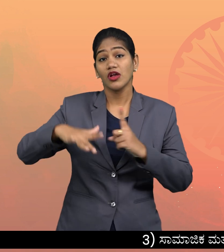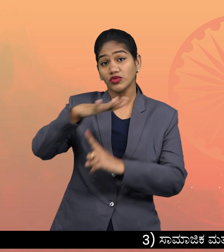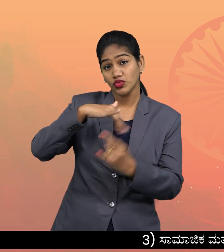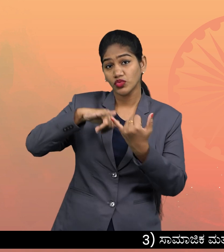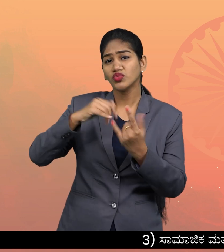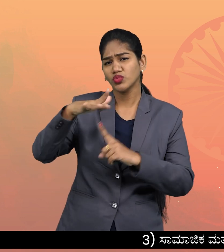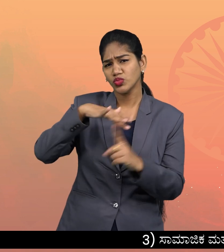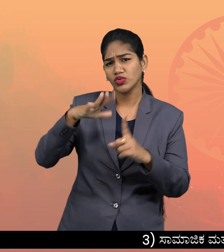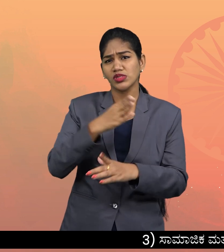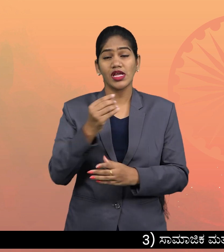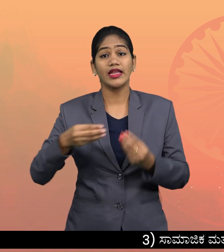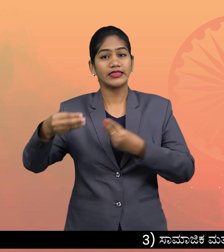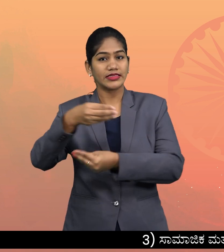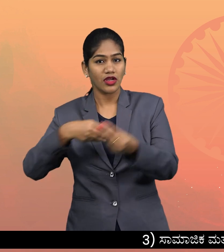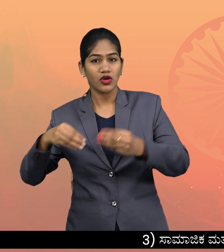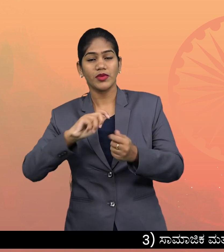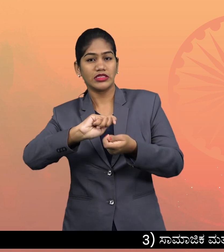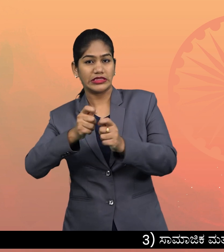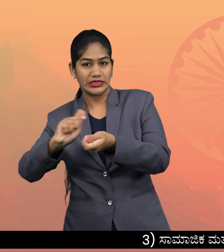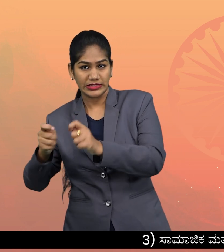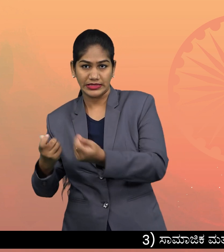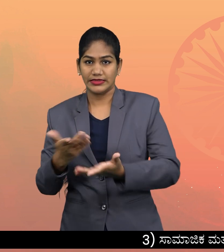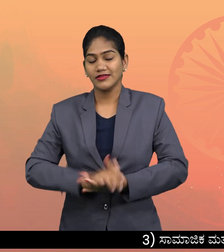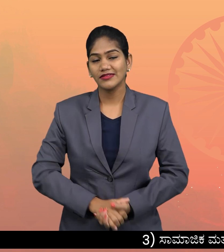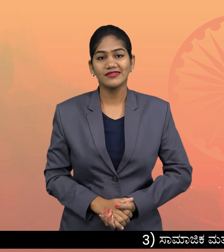3. ಸಾಮಾಜಿಕ ಮತ್ತು ಆರ್ಥಿಕ ಬದಲಾವಣೆಗಳು.